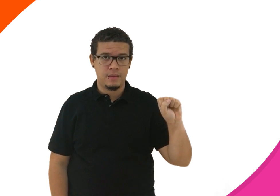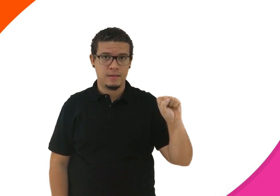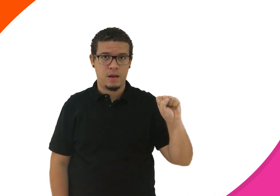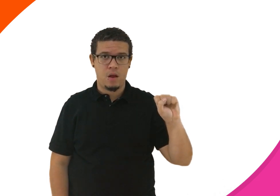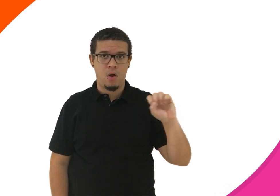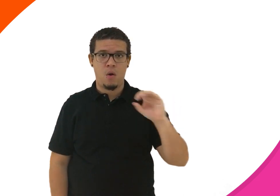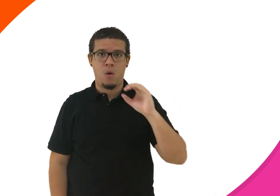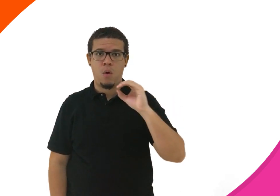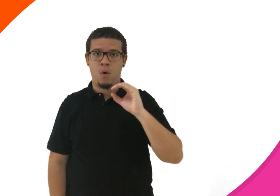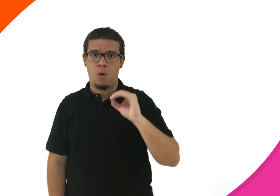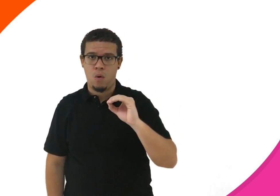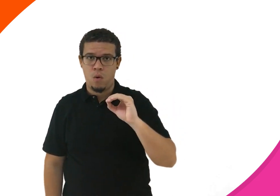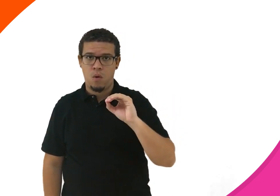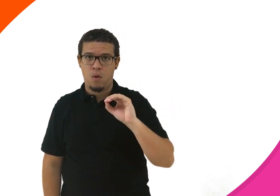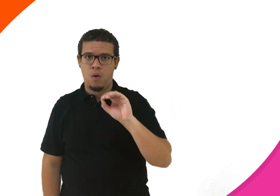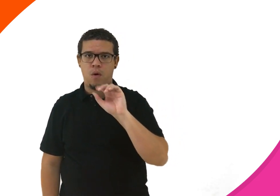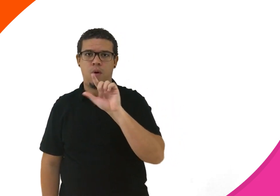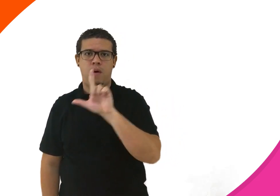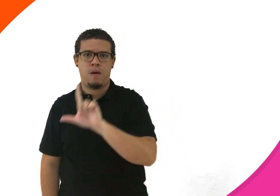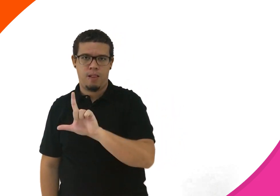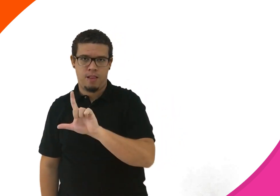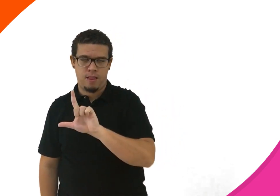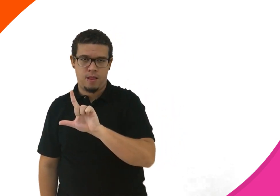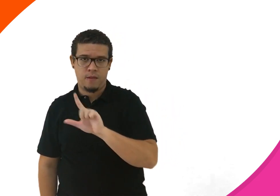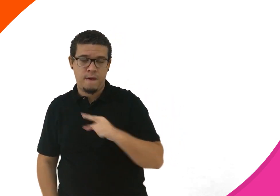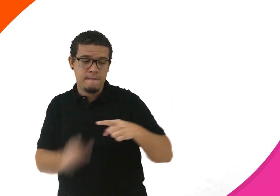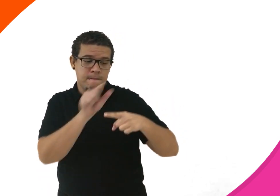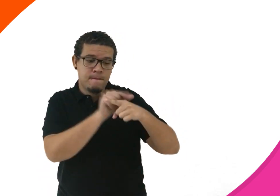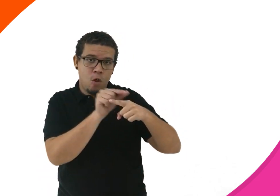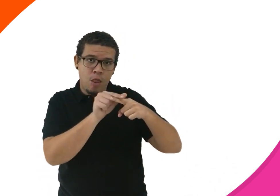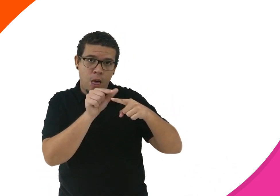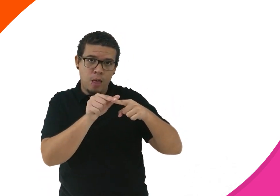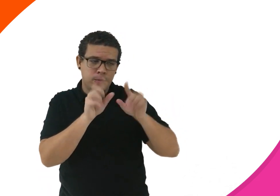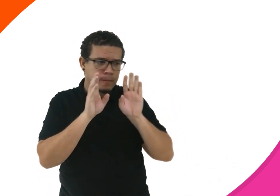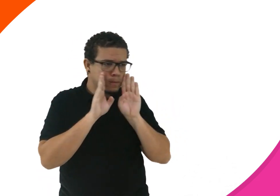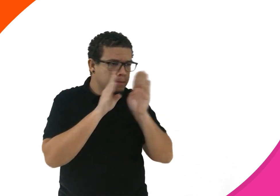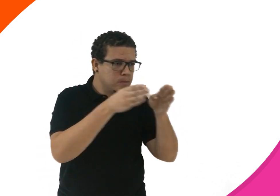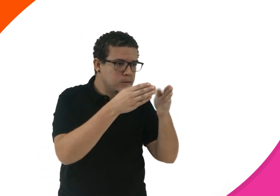unidades menores. S, O, L.